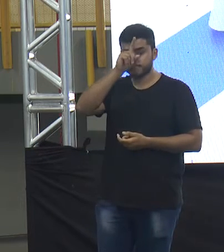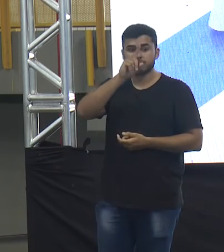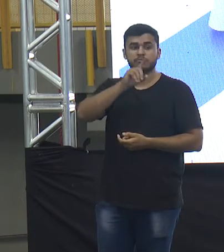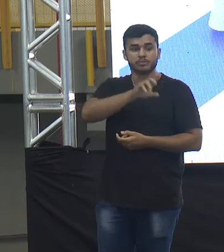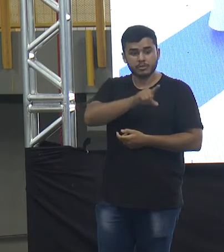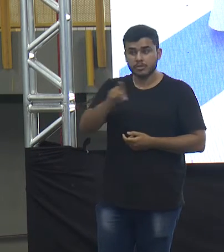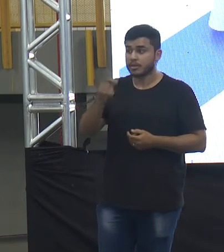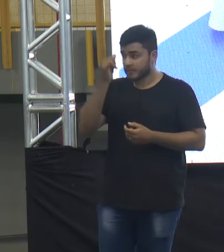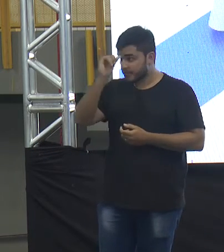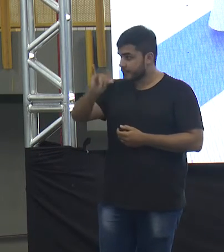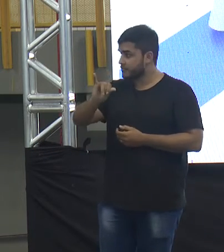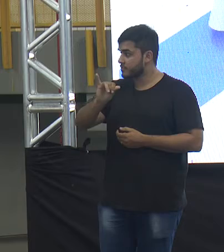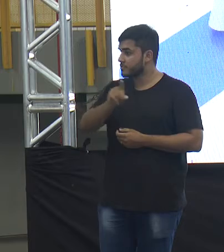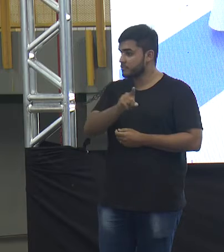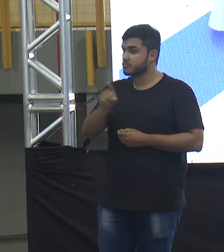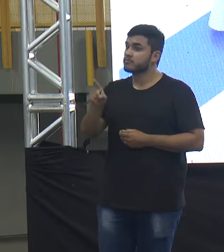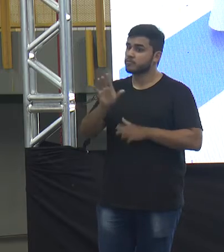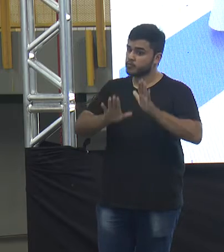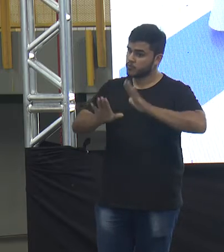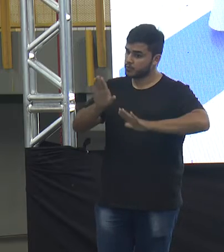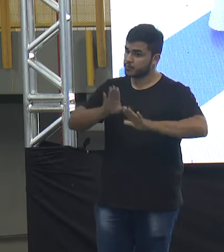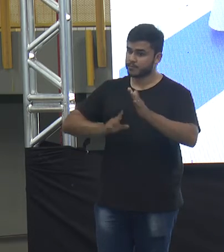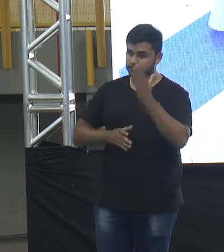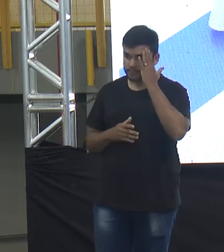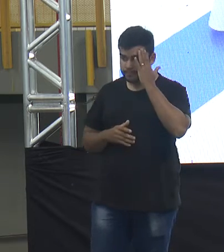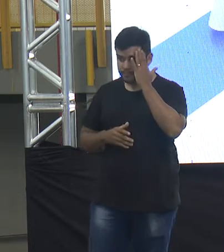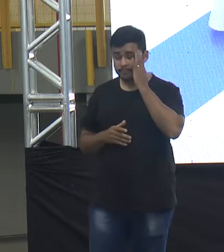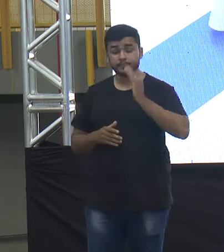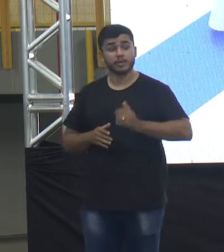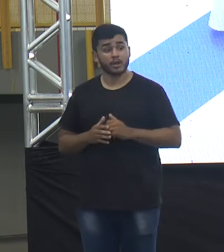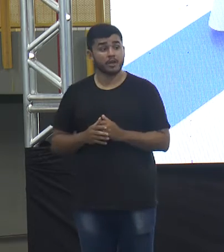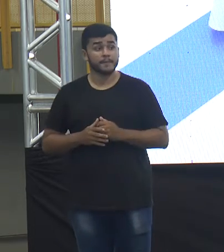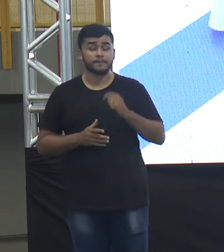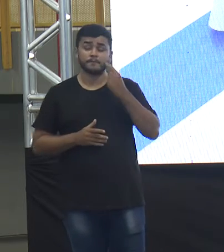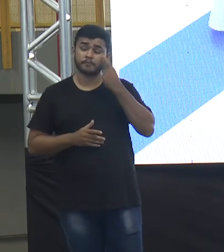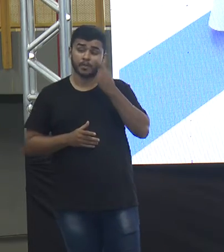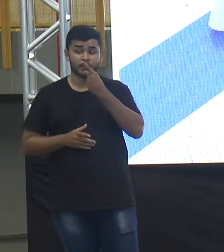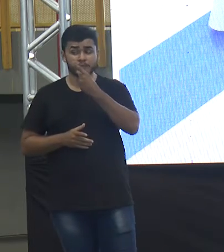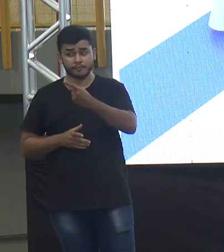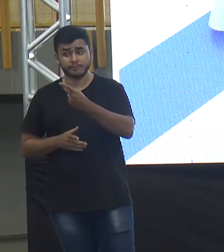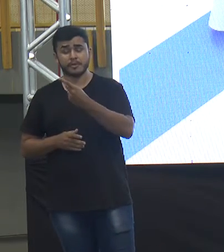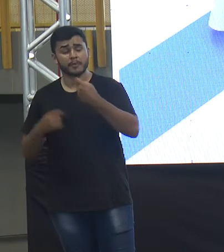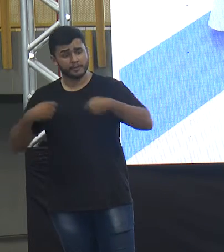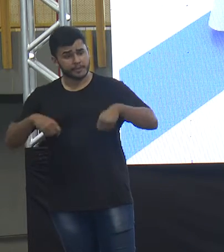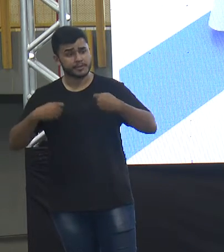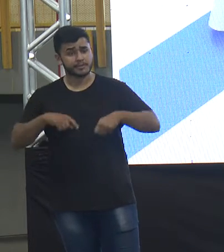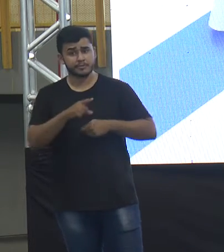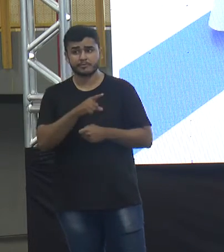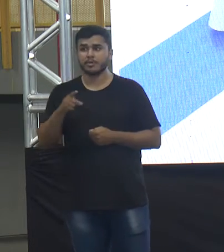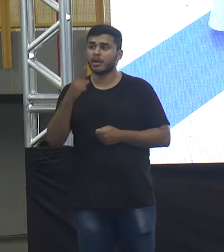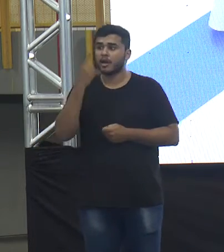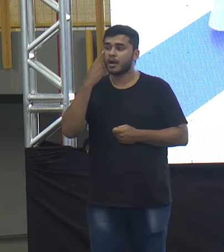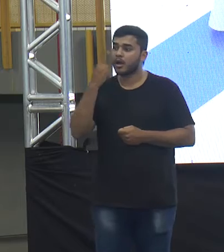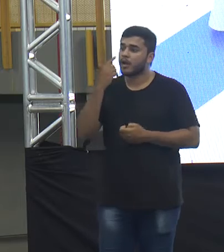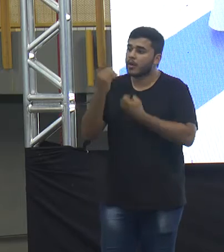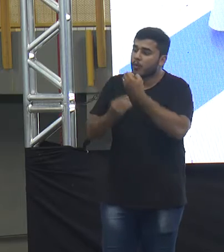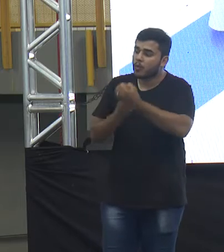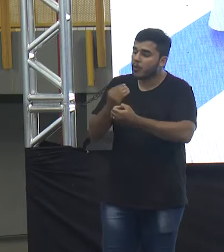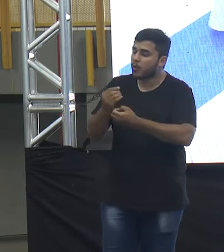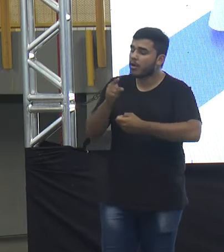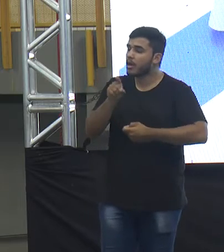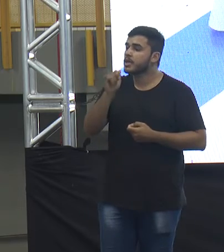tropece numa prova. Então, cuidado. Principalmente pelo fato de que quando a gente fala em